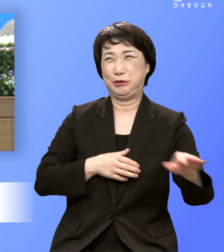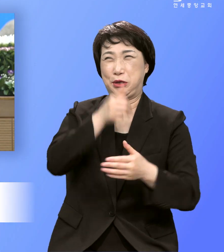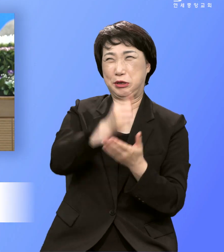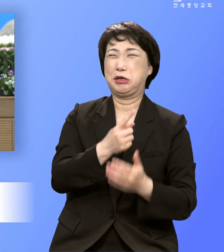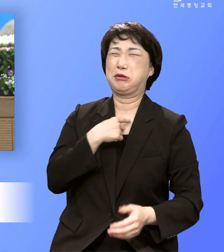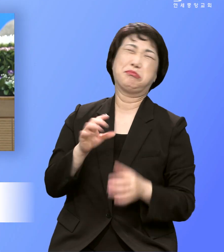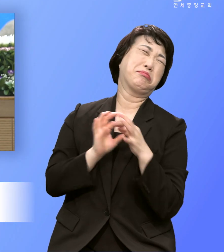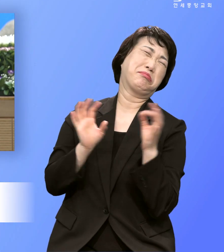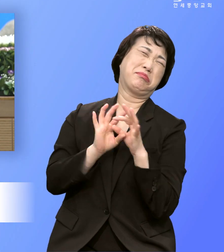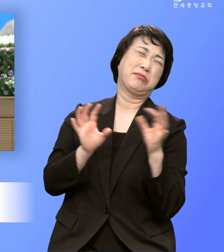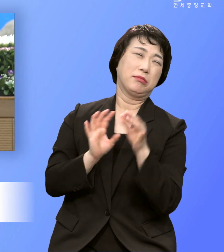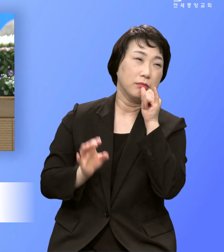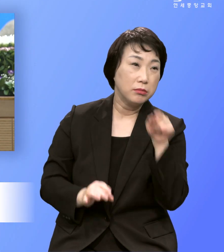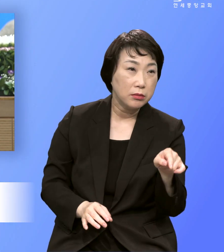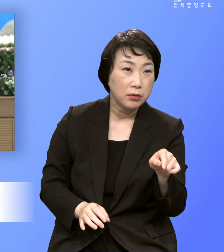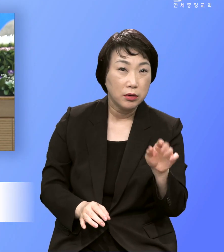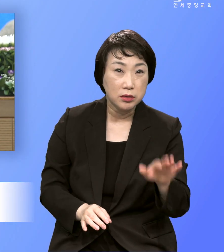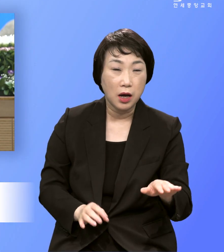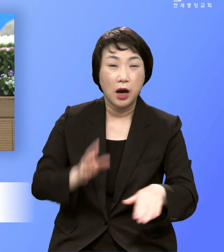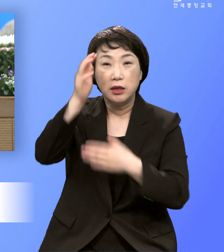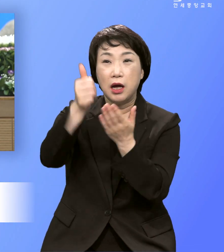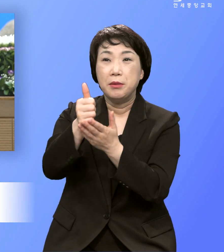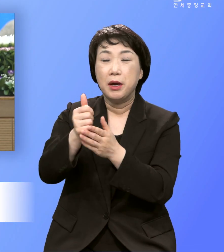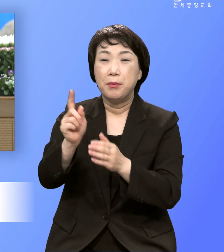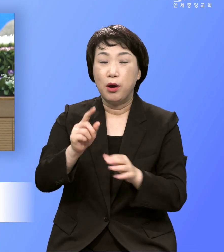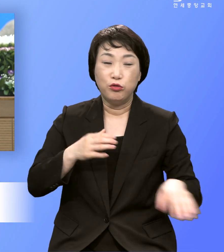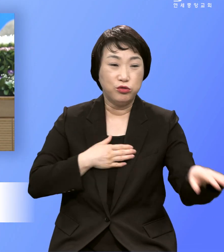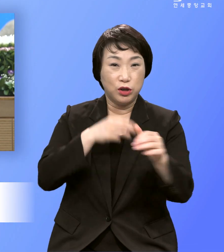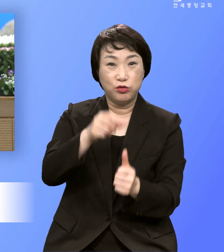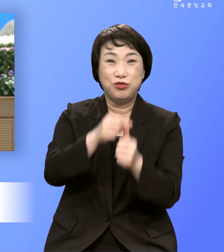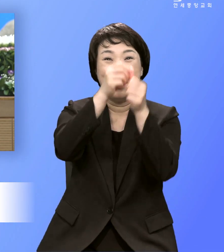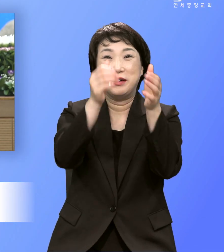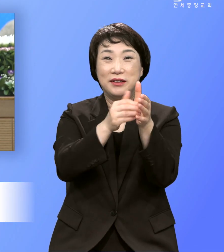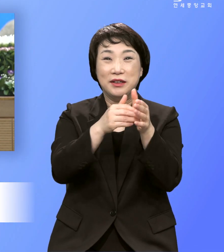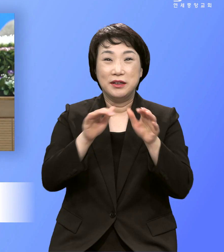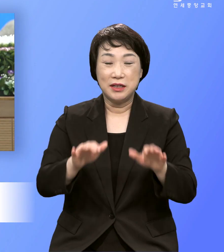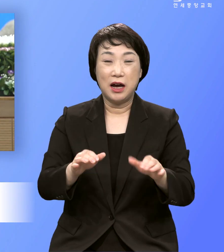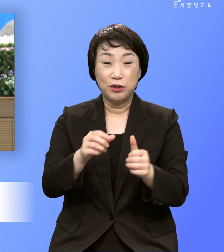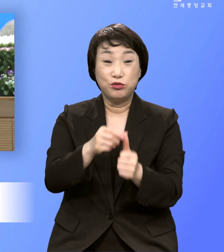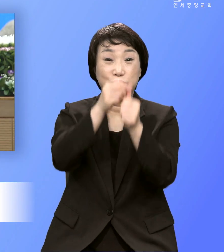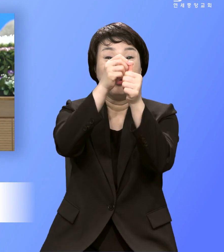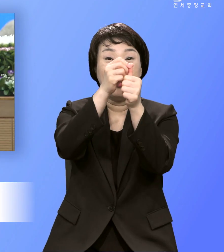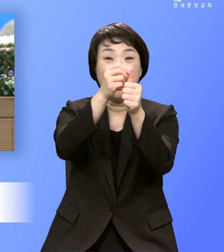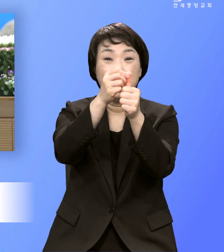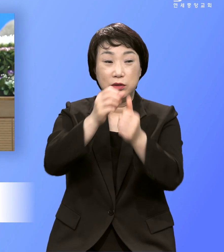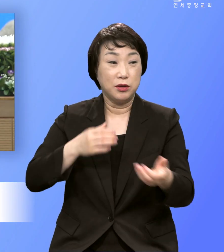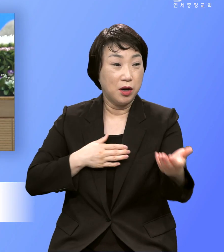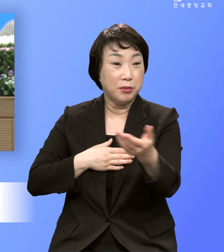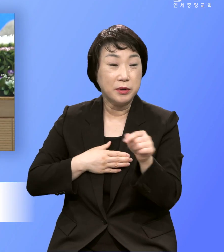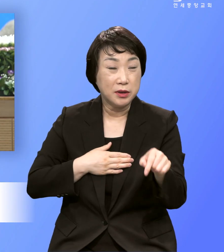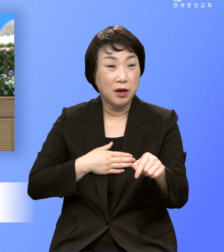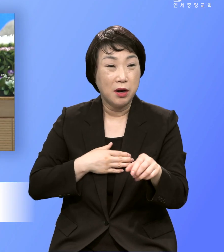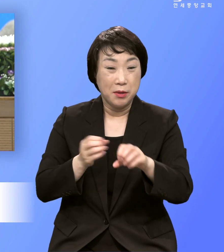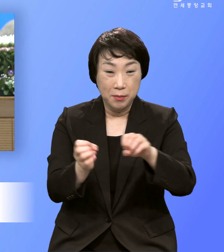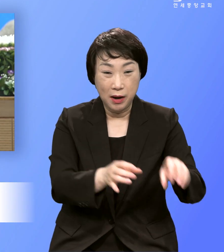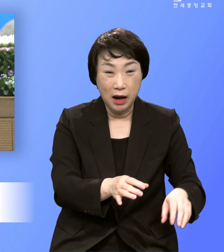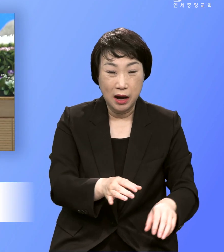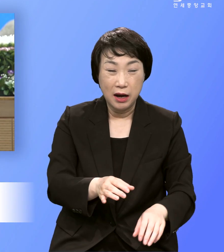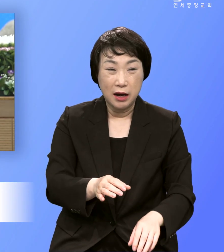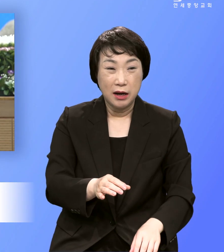져도 된다. 그 하나님께서 한 번 구원했는데 그 구원을 여러분들이 그걸